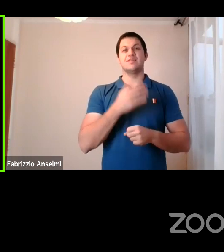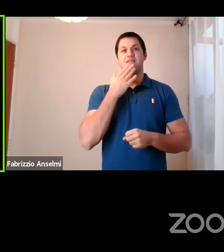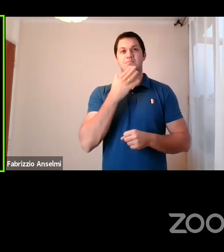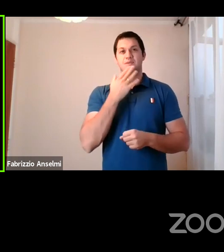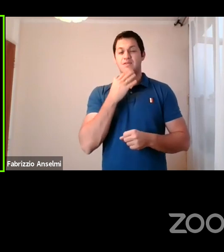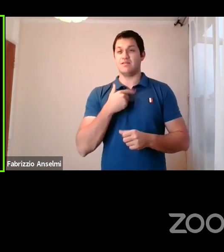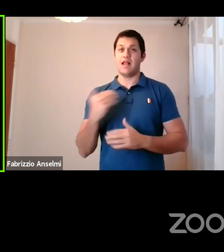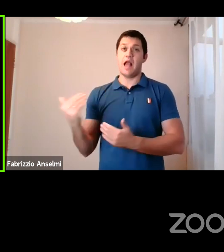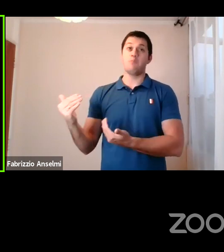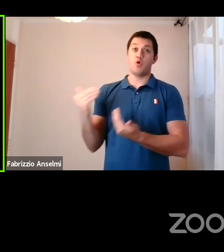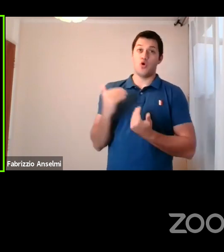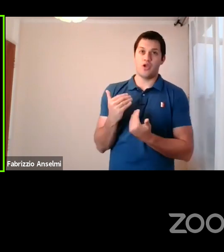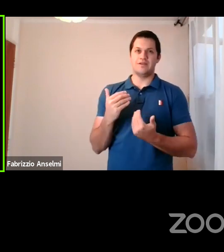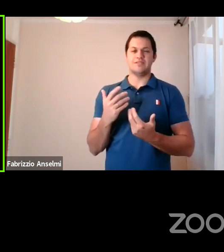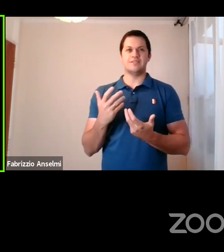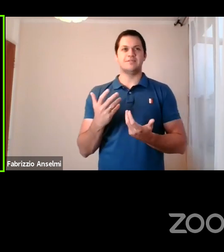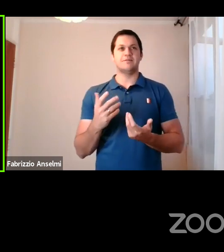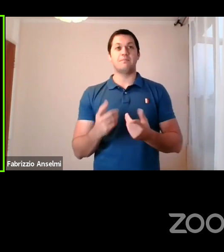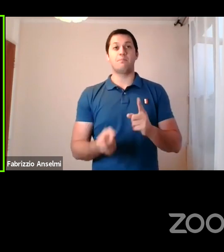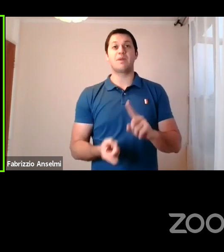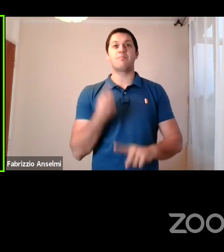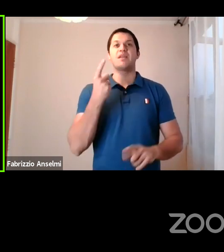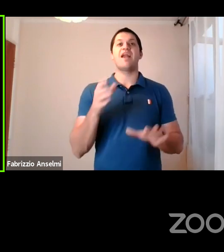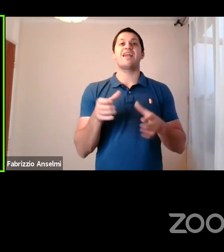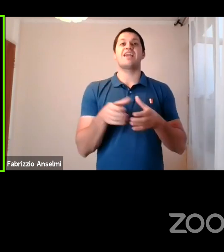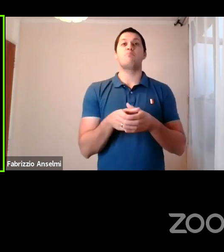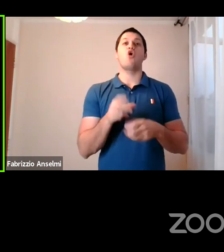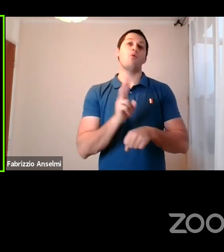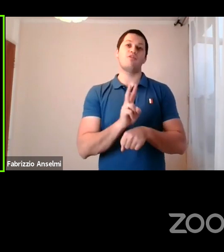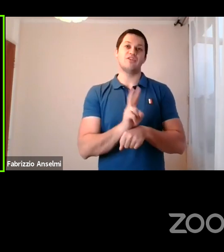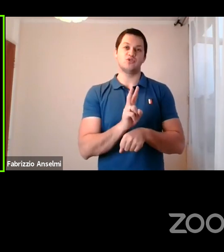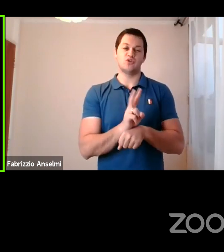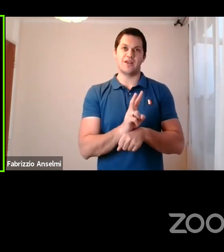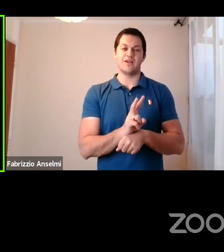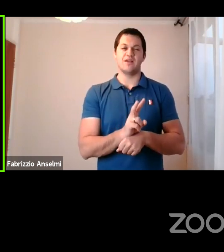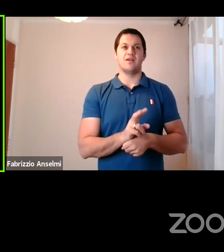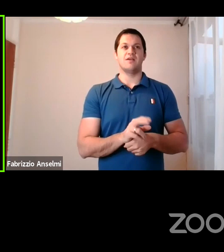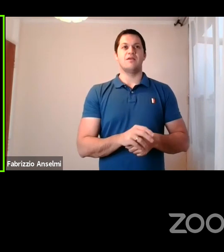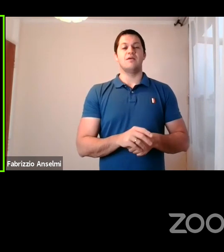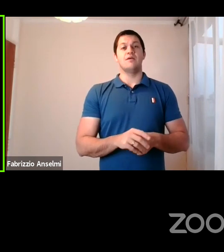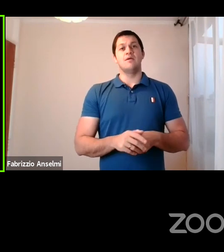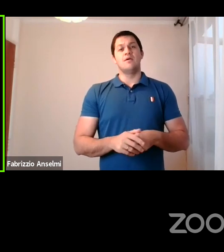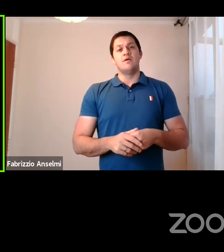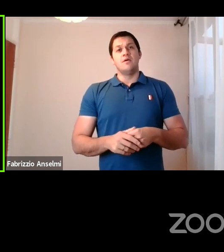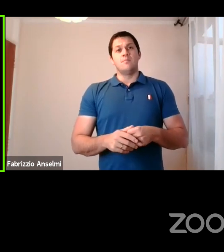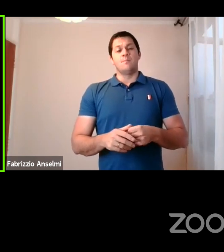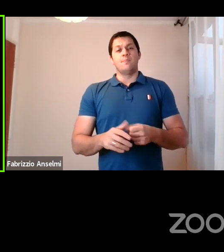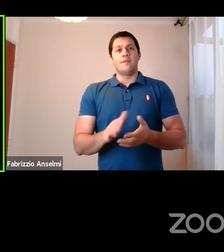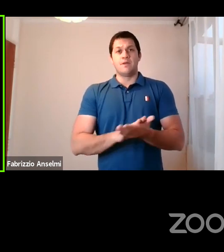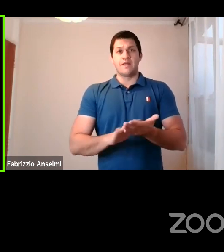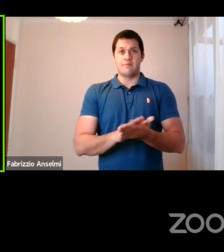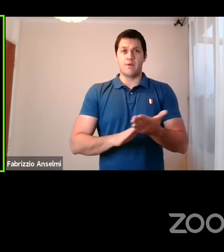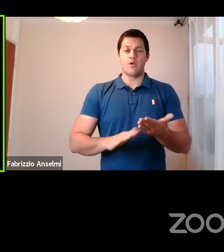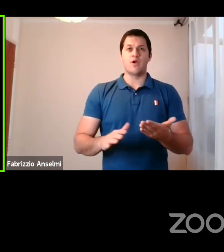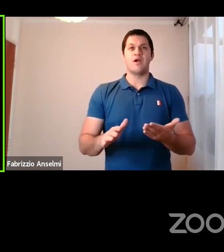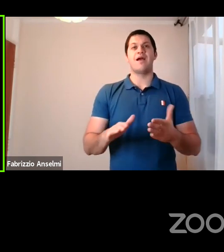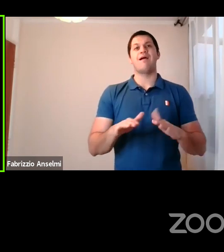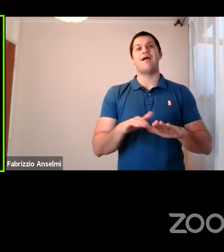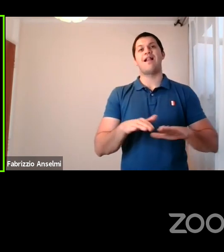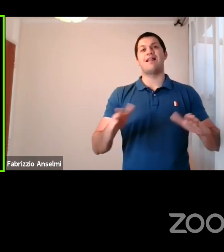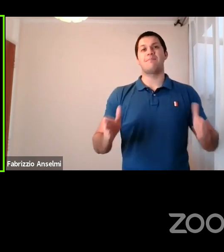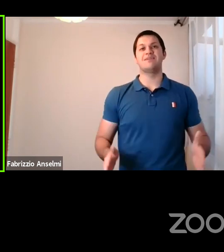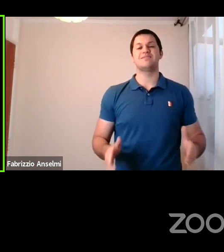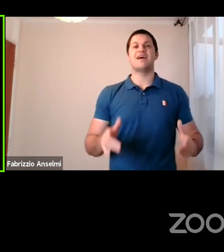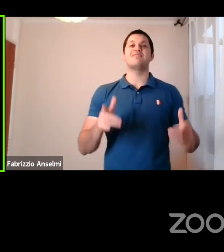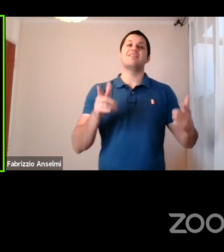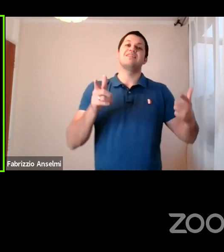inicialmente surgió como un equipo con docentes que inicialmente desde el equipo de la mesa de extensión del Departamento de